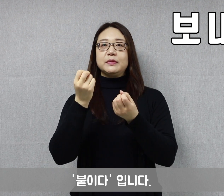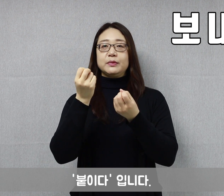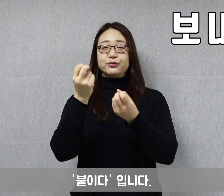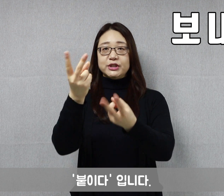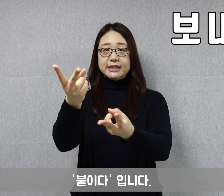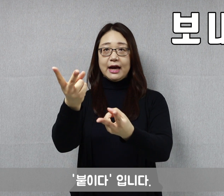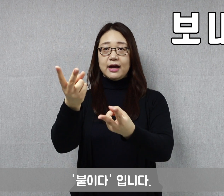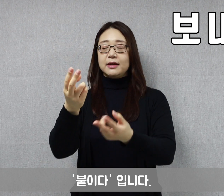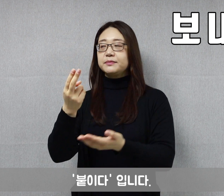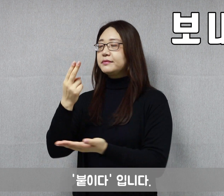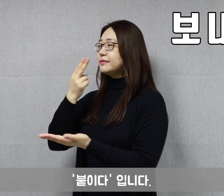붙이다,